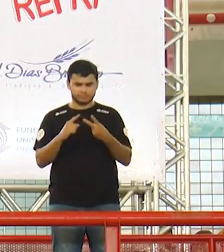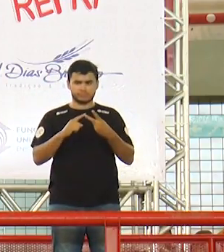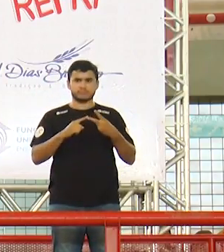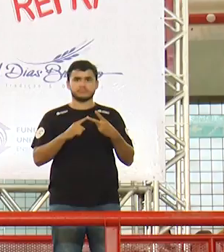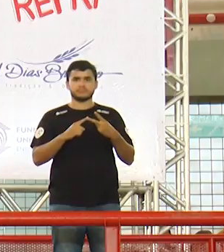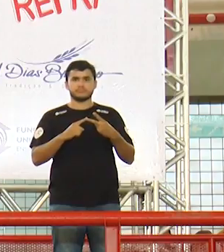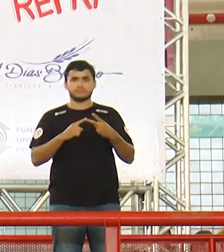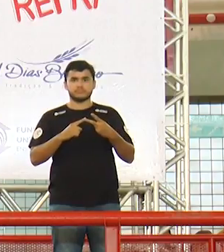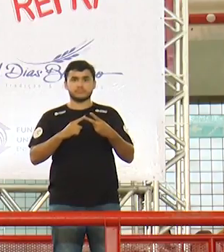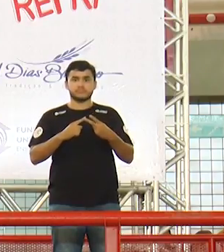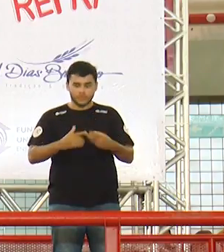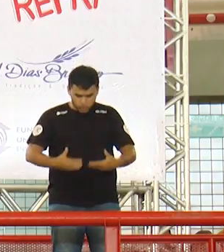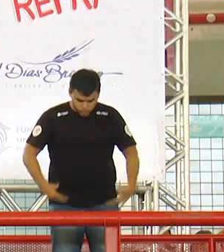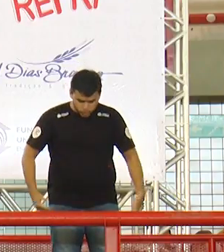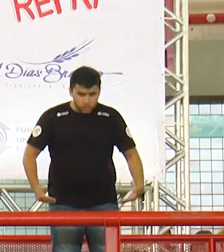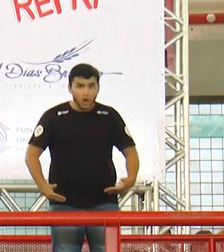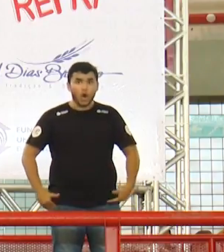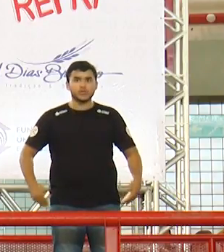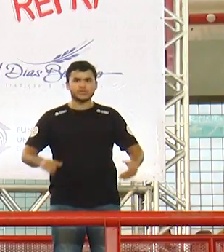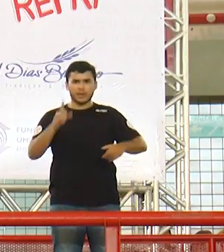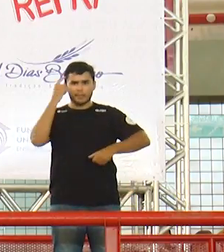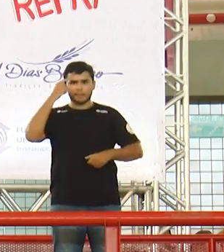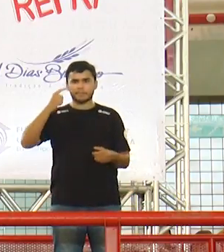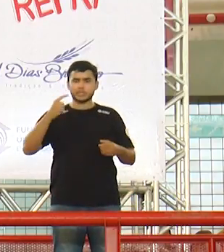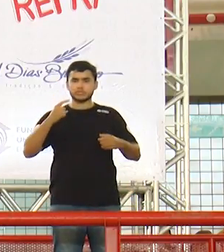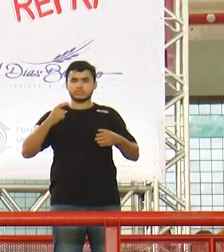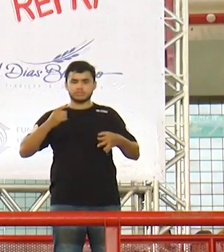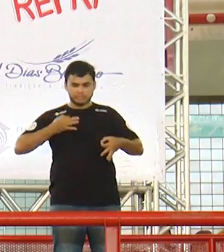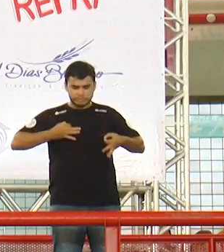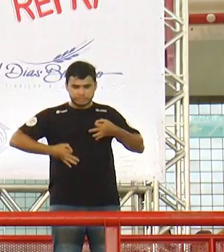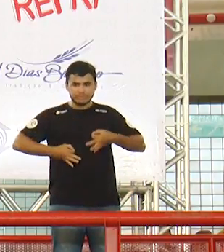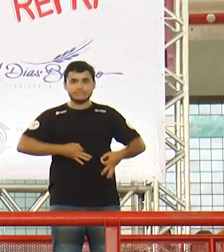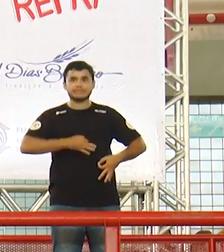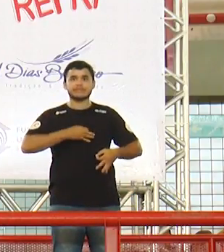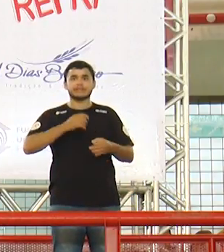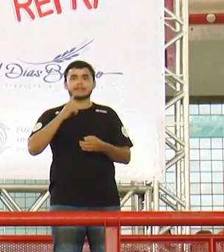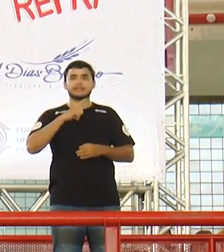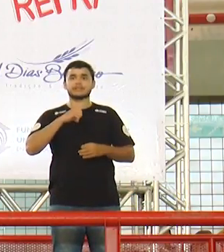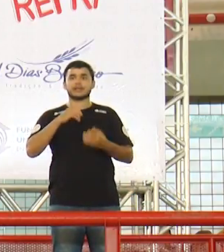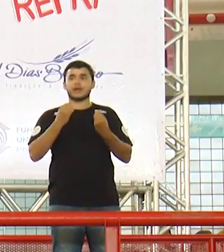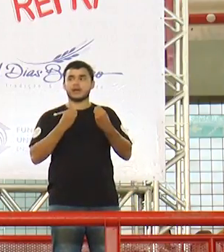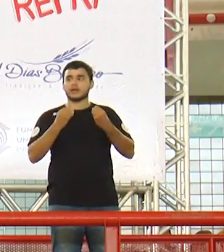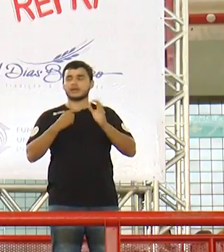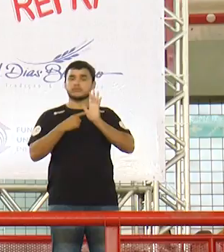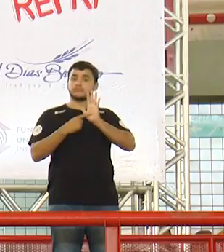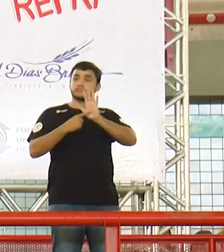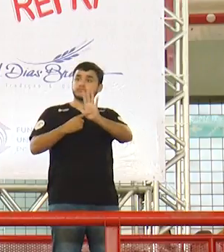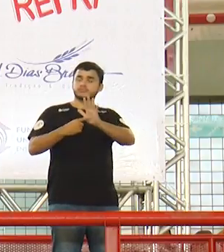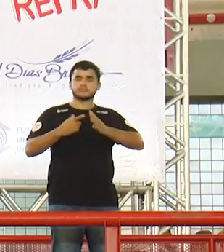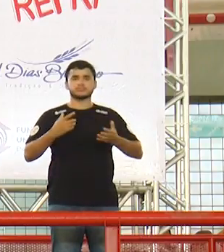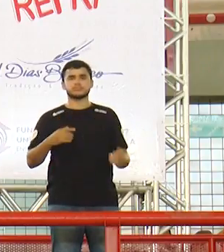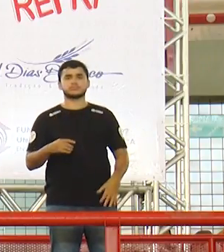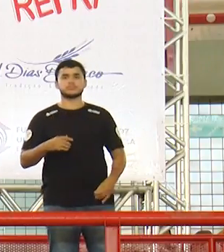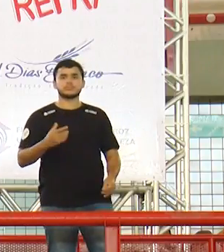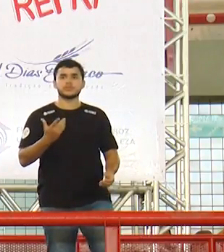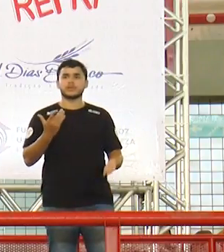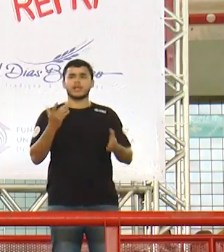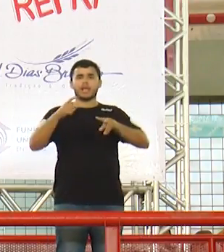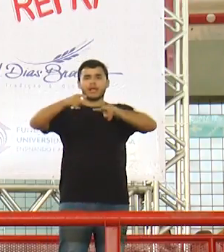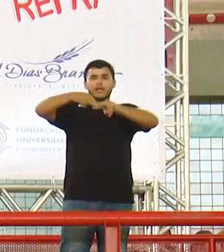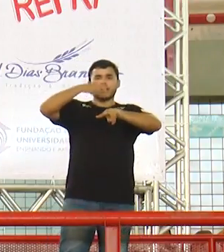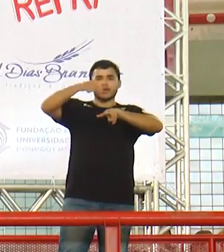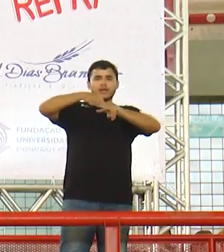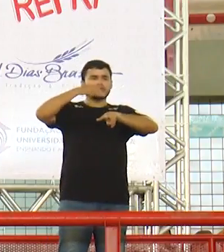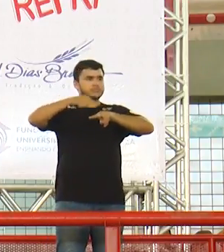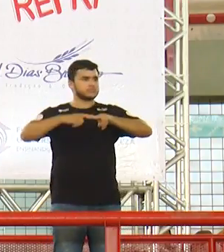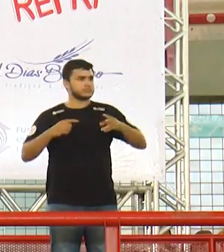aquele bermudão florido, cheio de marca de pasta de dente que pinga quando você está escovando, e aquelas